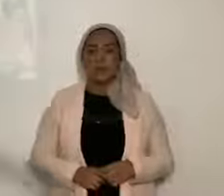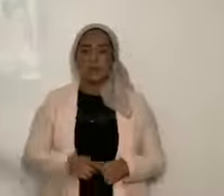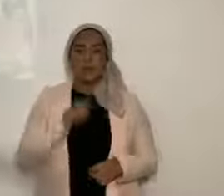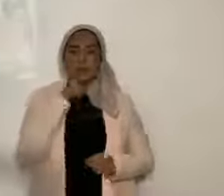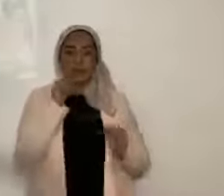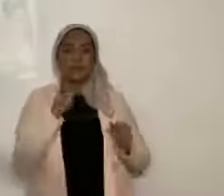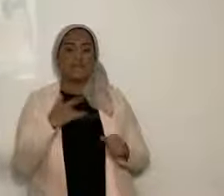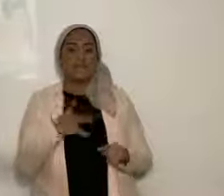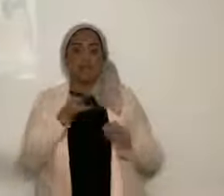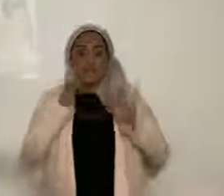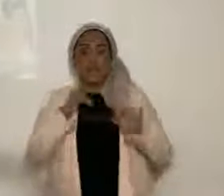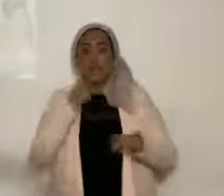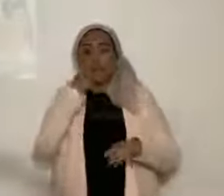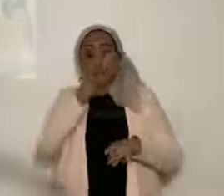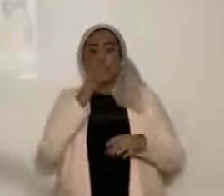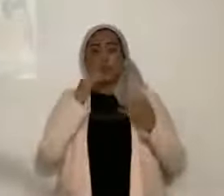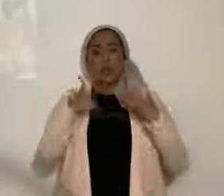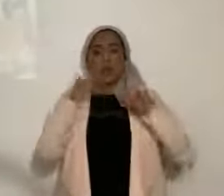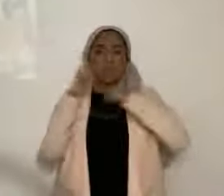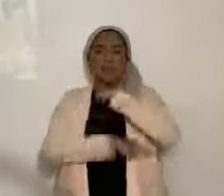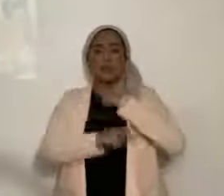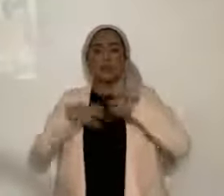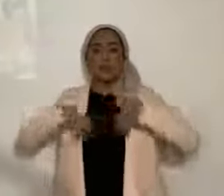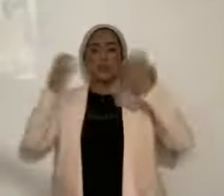sentir consuelo con decirle, mira, vas a pasar la ira?